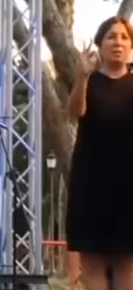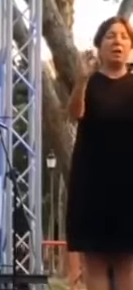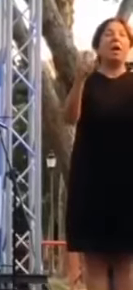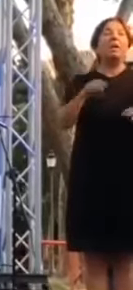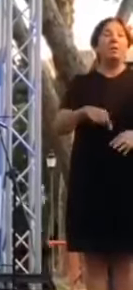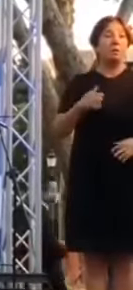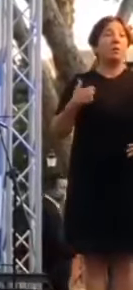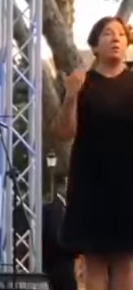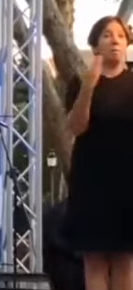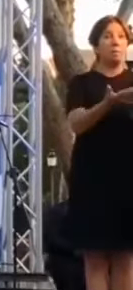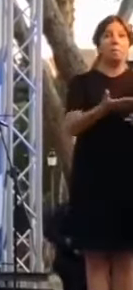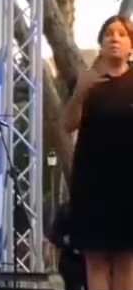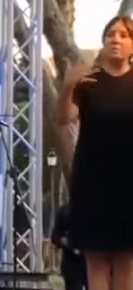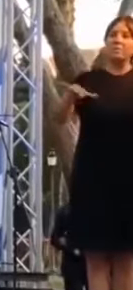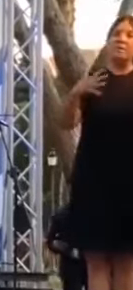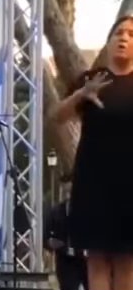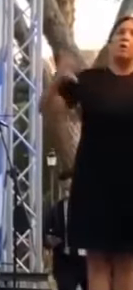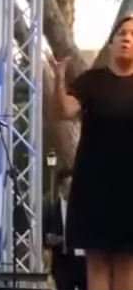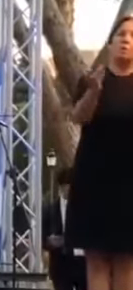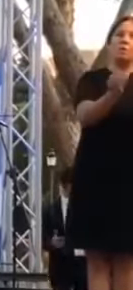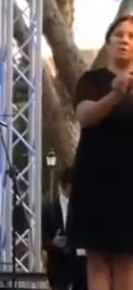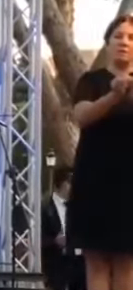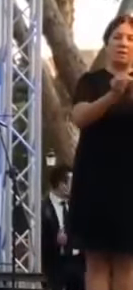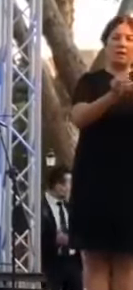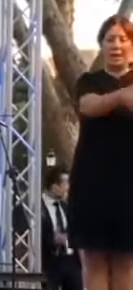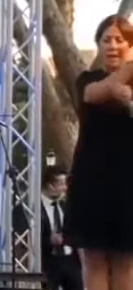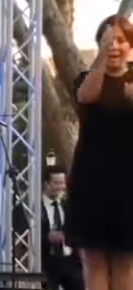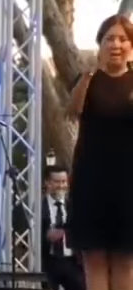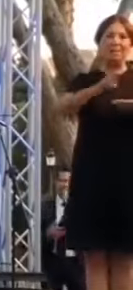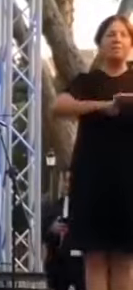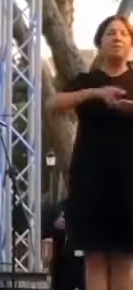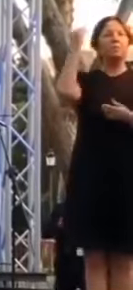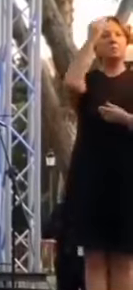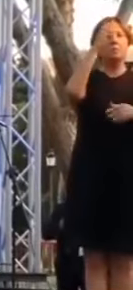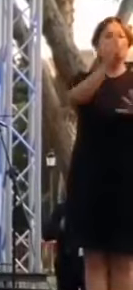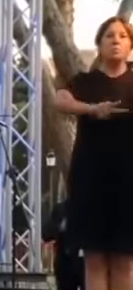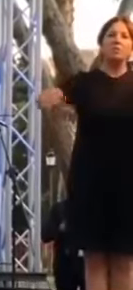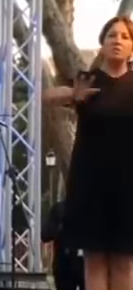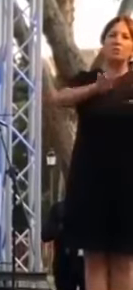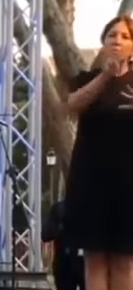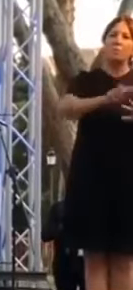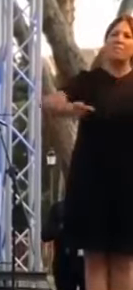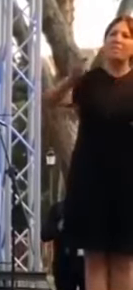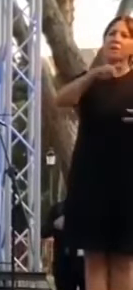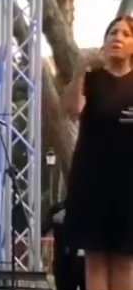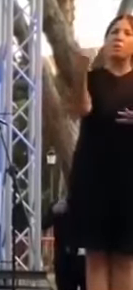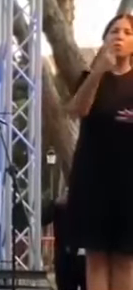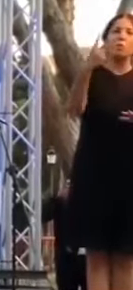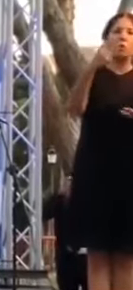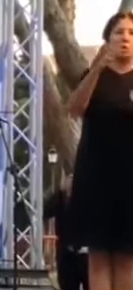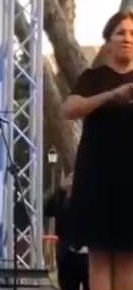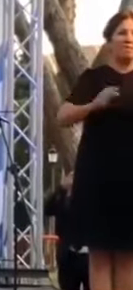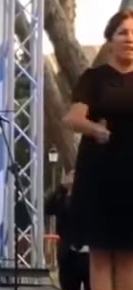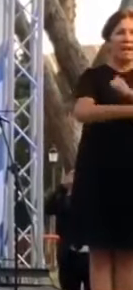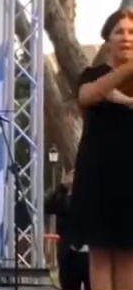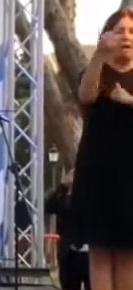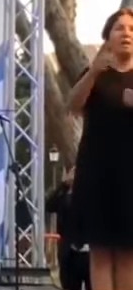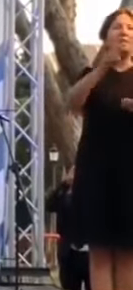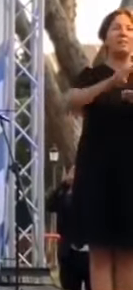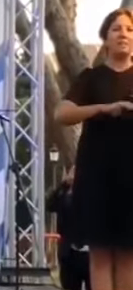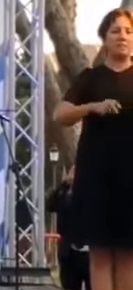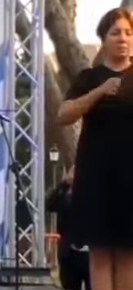qui le nostre proposte le avevamo fatte, l'unificazione degli anni fiscali, avevamo detto consideriamo il 2019 e il 2020 come un unico anno fiscale,